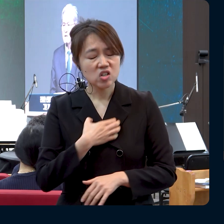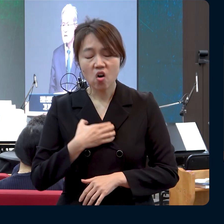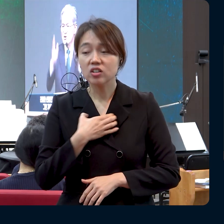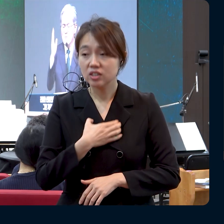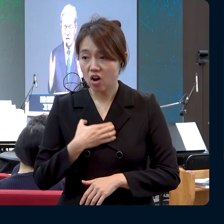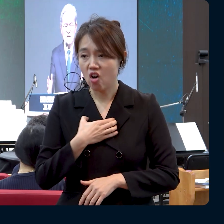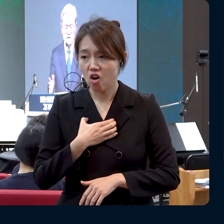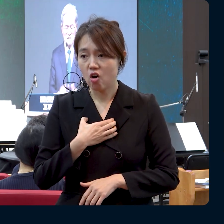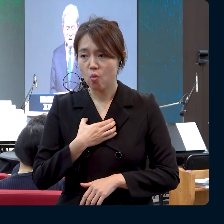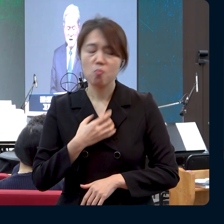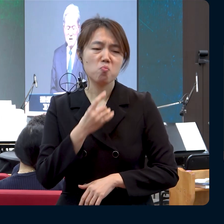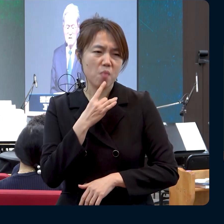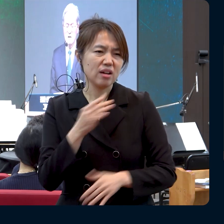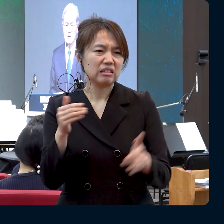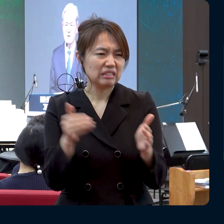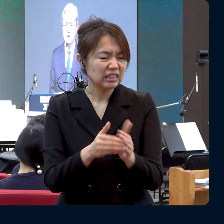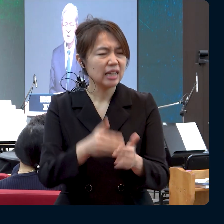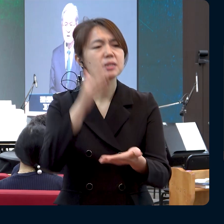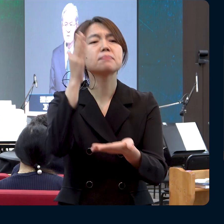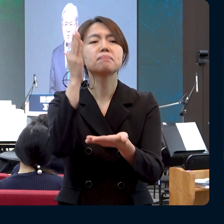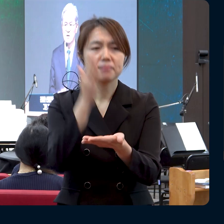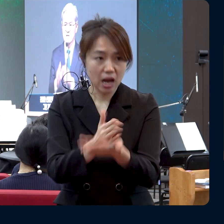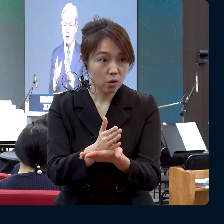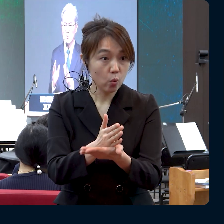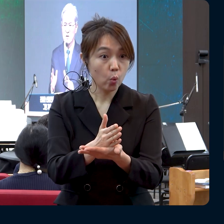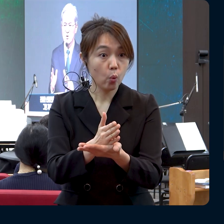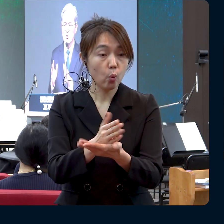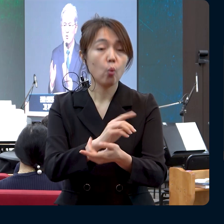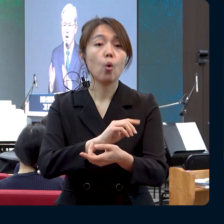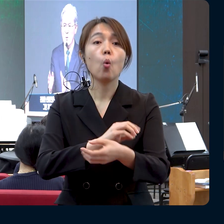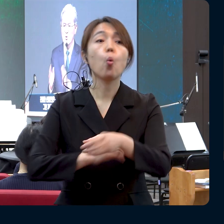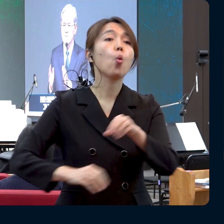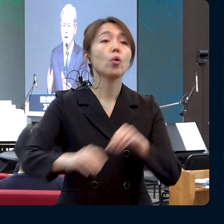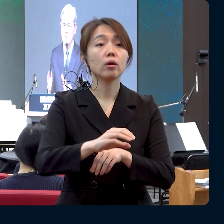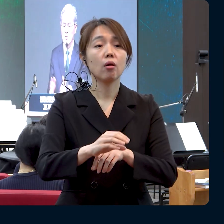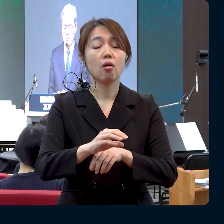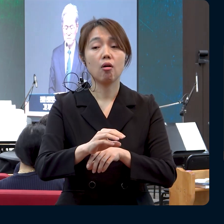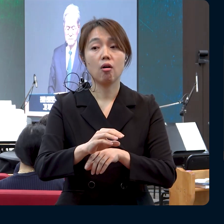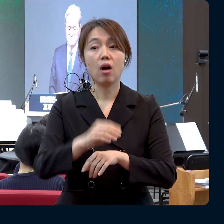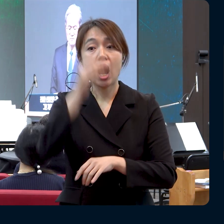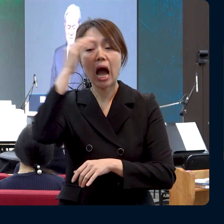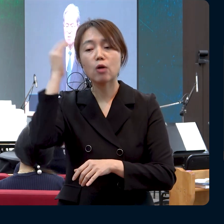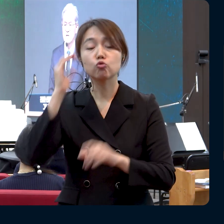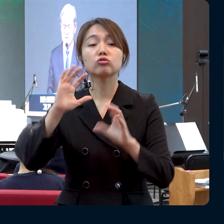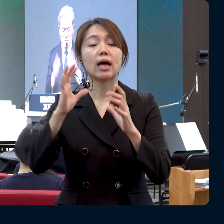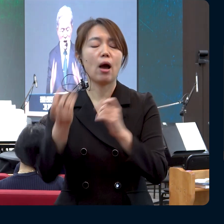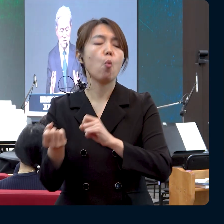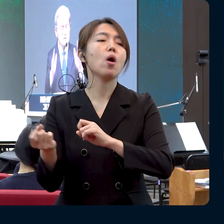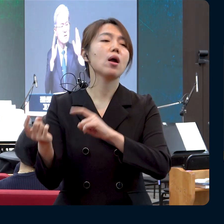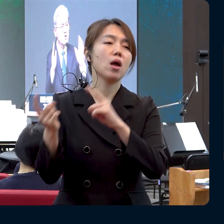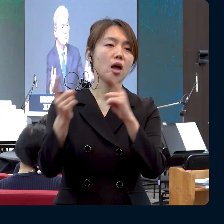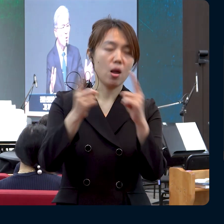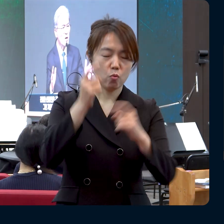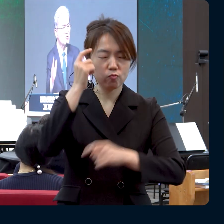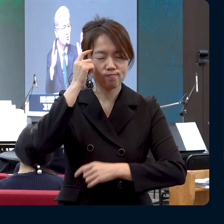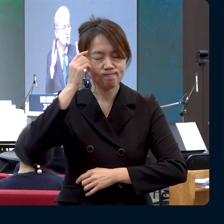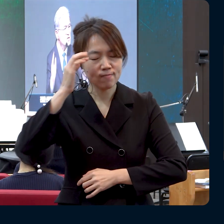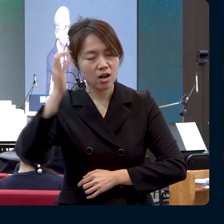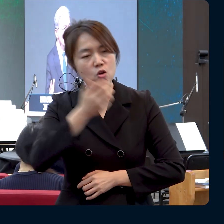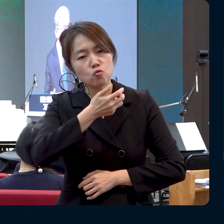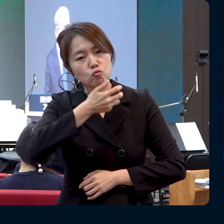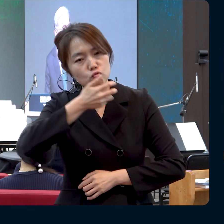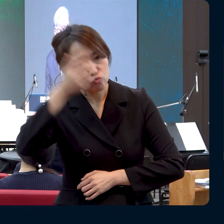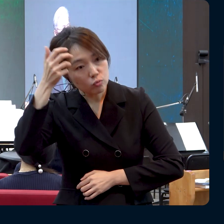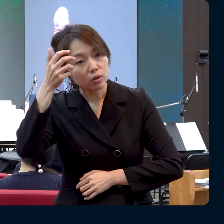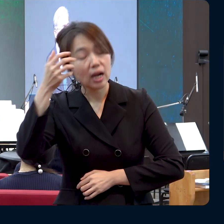것, 그것만이 아니라 오히려 그 가운데서 회복을 바라보고 희망을 선포할 수